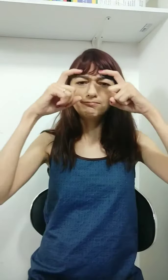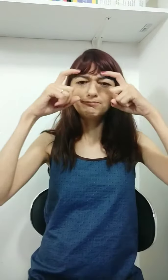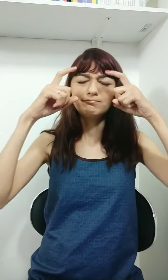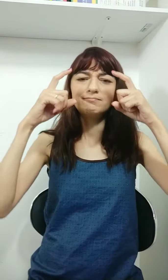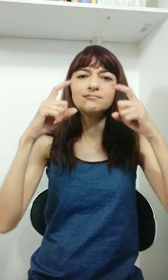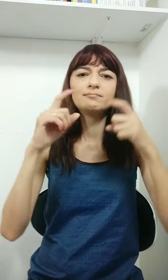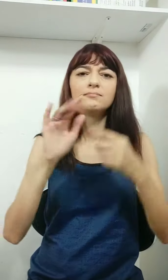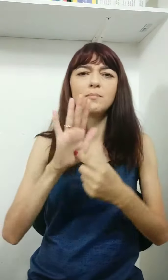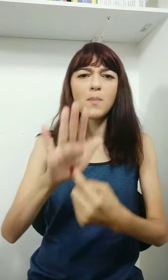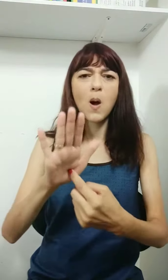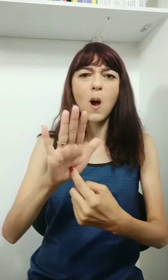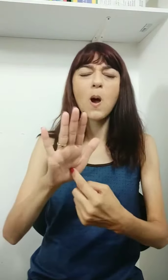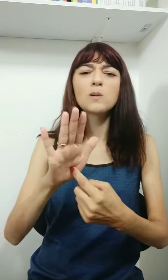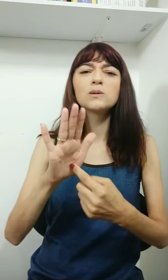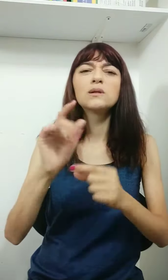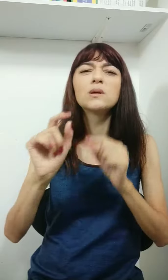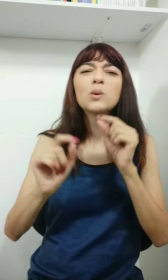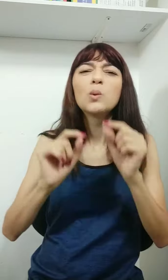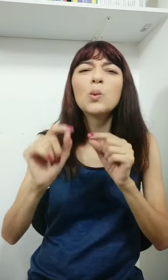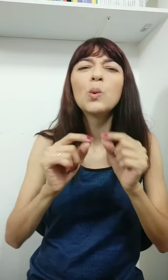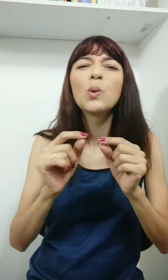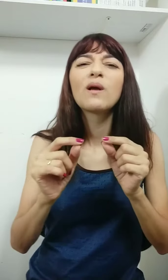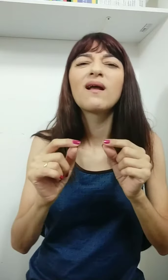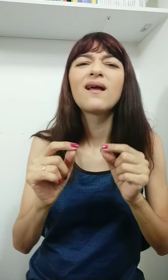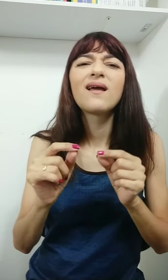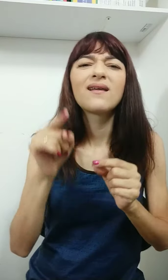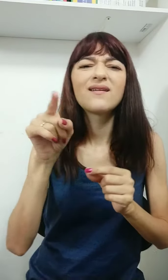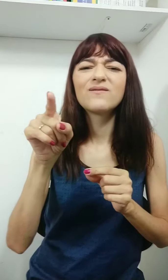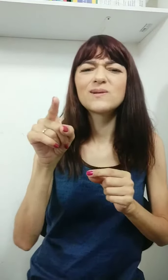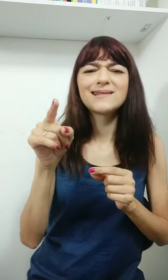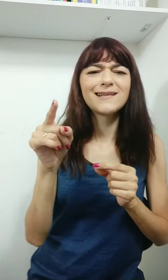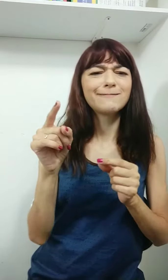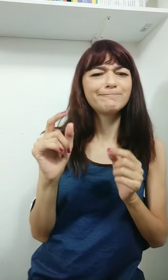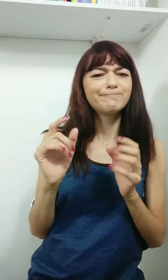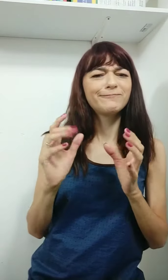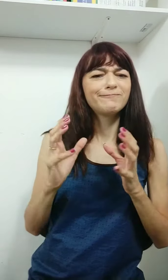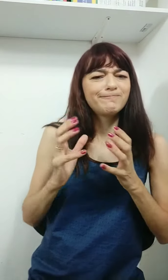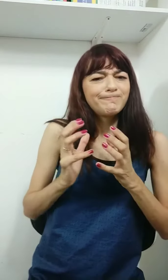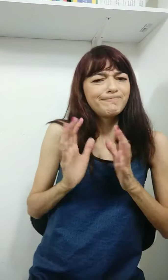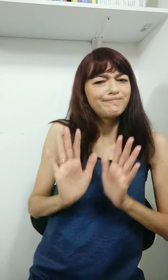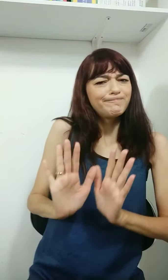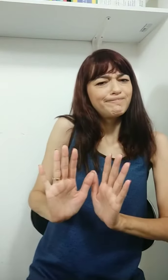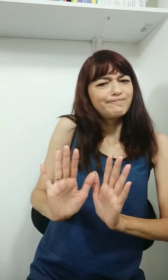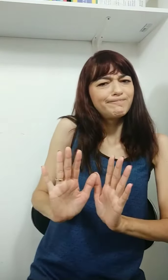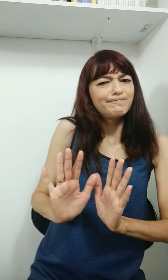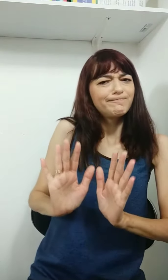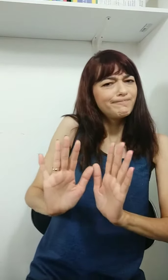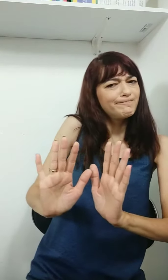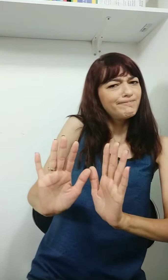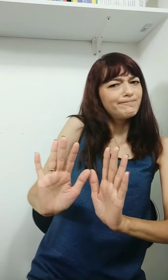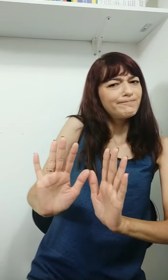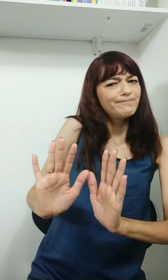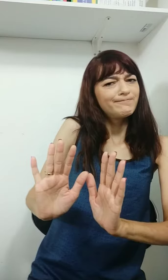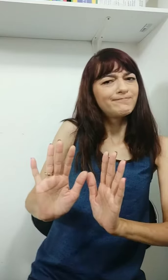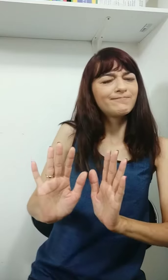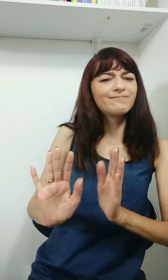Porque essa sobrancelha, esse movimento de sobrancelha da boca, vocês podem ter certeza, tá, gente? Que ali vai mostrar ali, opa,